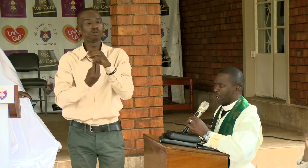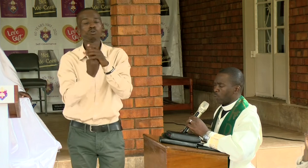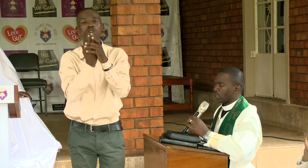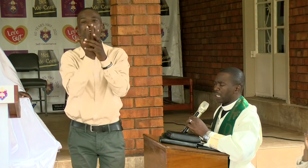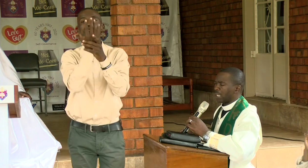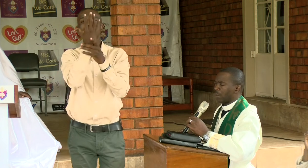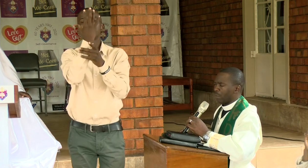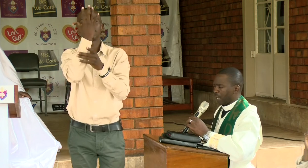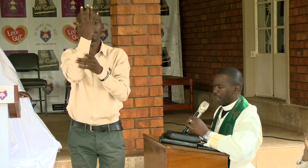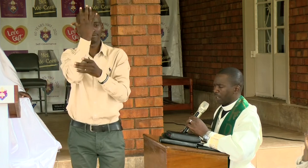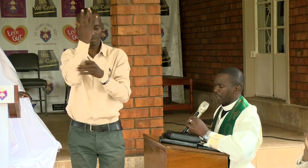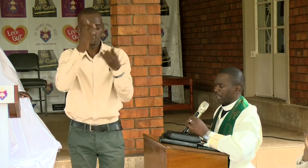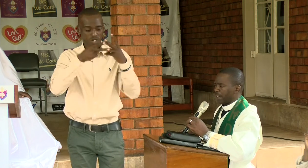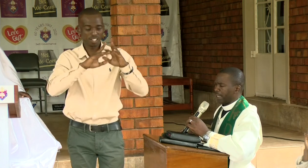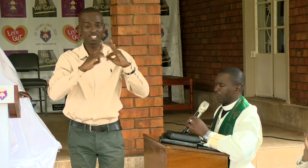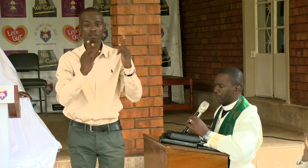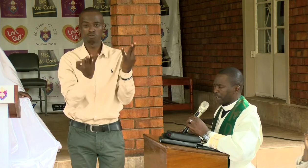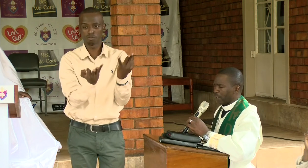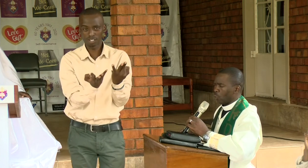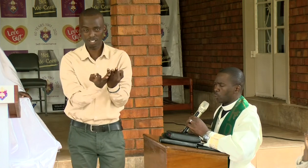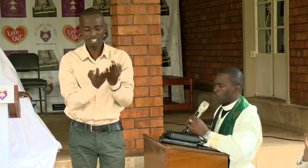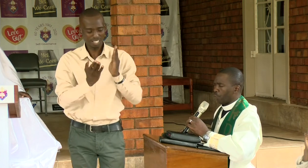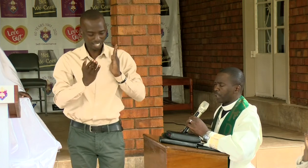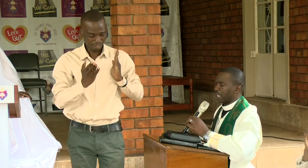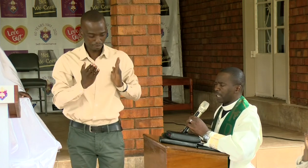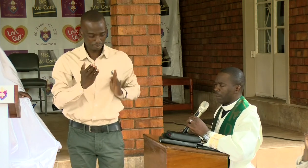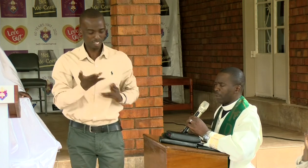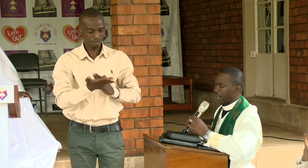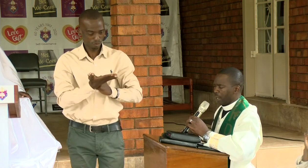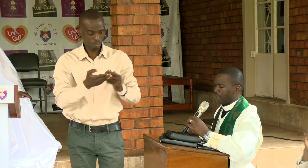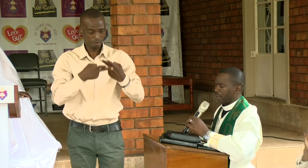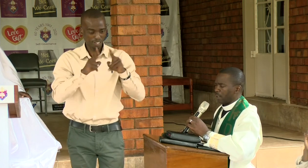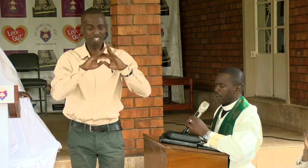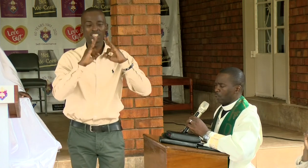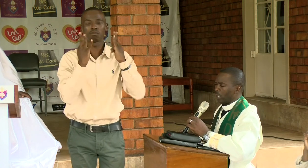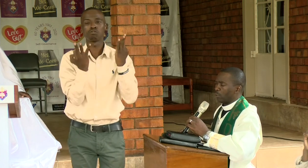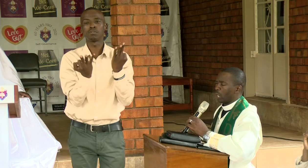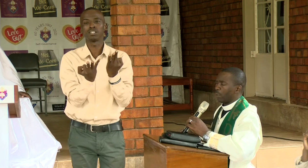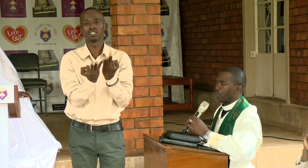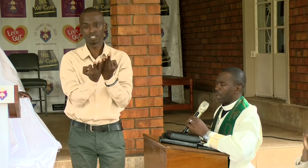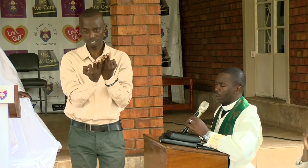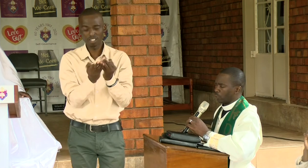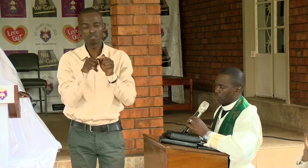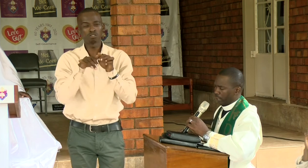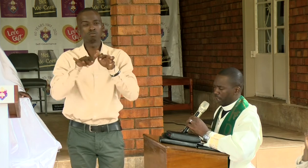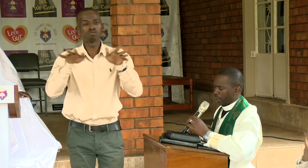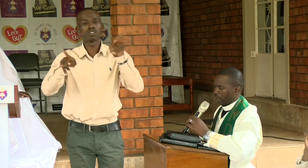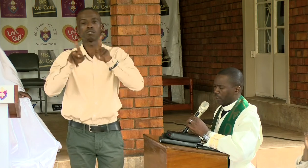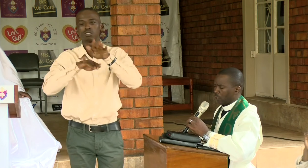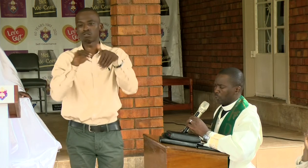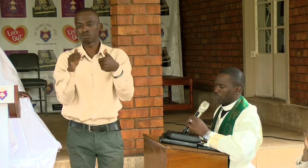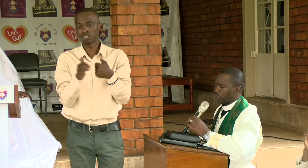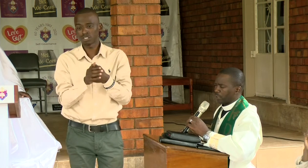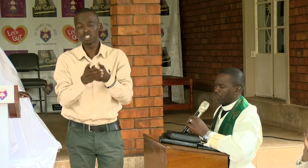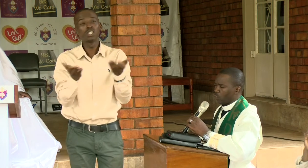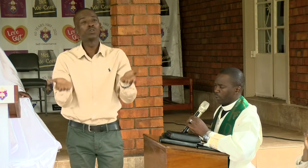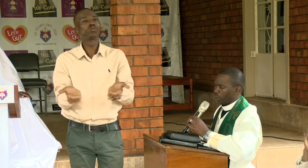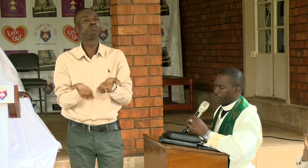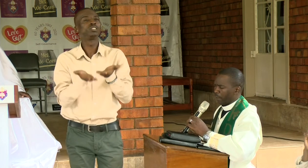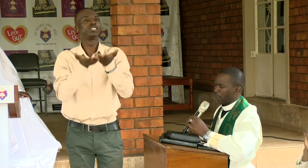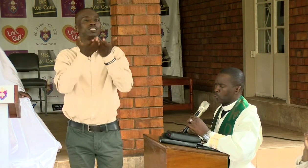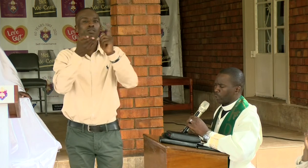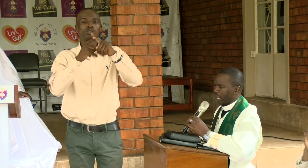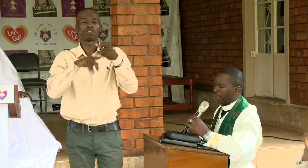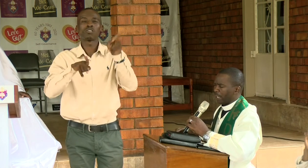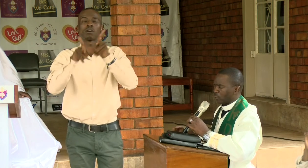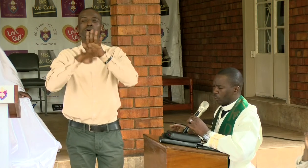okulaakulana kw'eggwanga kutandikira mu maka, n'empisa n'obutukuvu bitandikira mu maka. Onebulyoka bibuna abantu bonna. Tuyimusiza mukwano